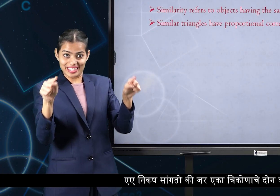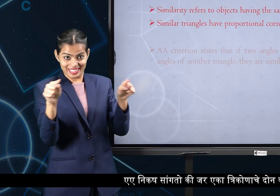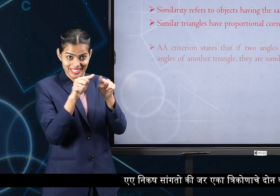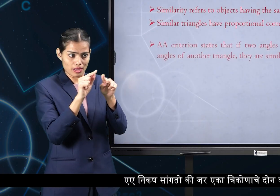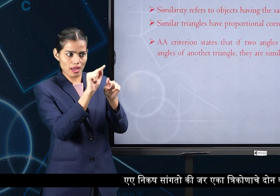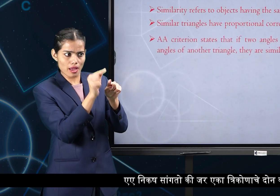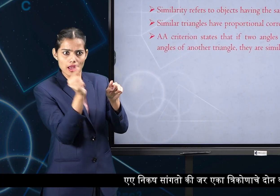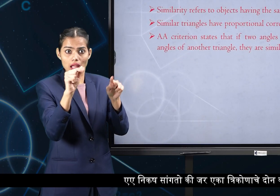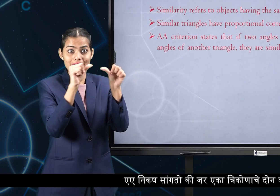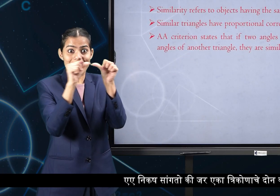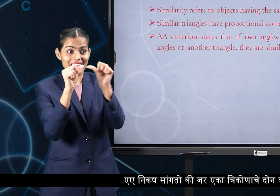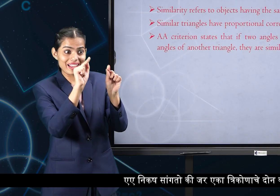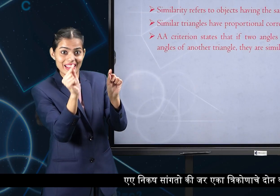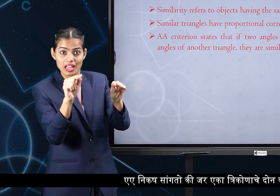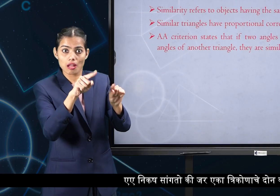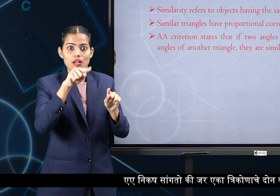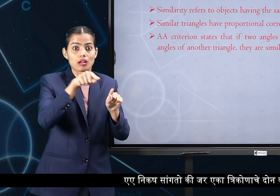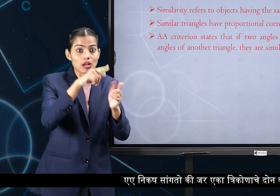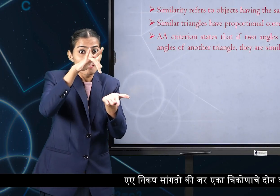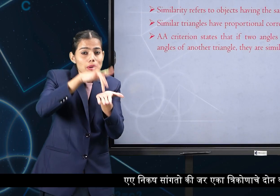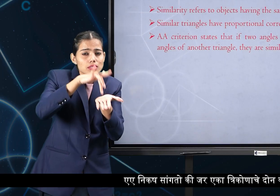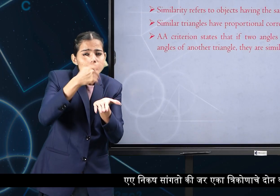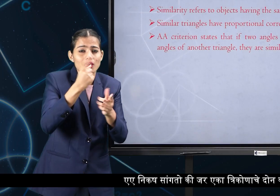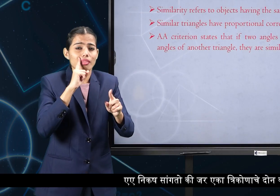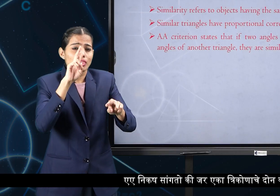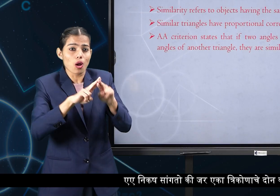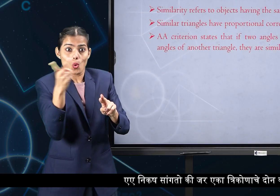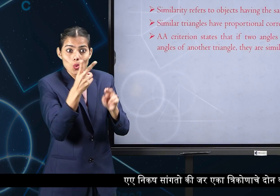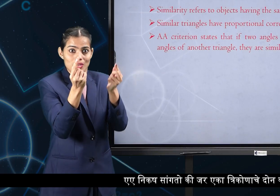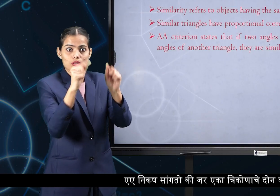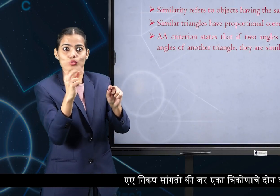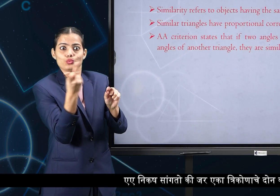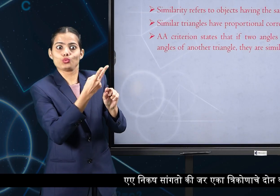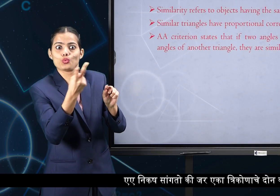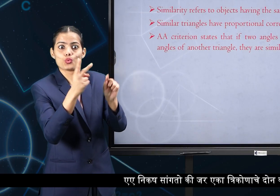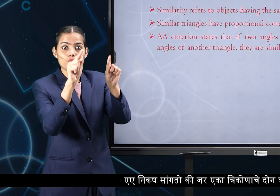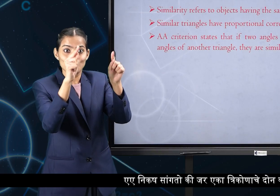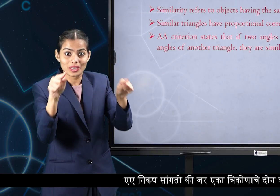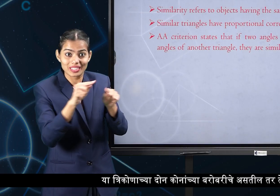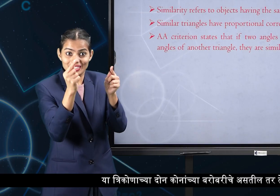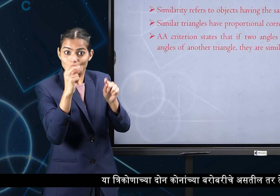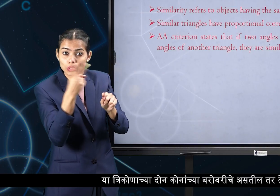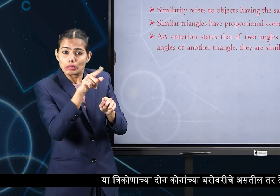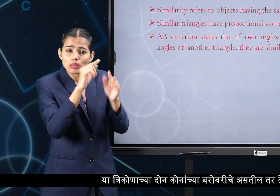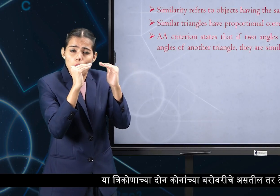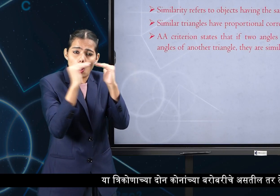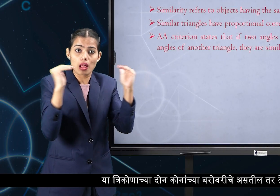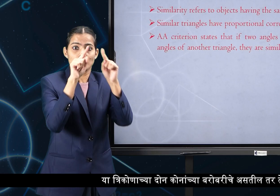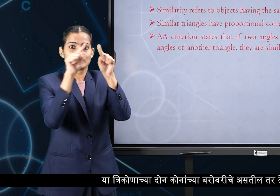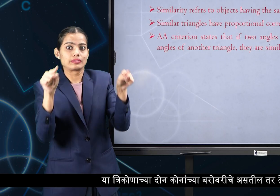तिसरं, ए निकष सांगतो की जर एक त्रिकोणाचे दोन दुसऱ्या त्रिकोणाच्या दोन